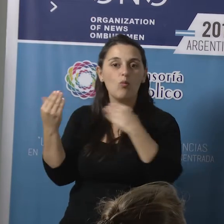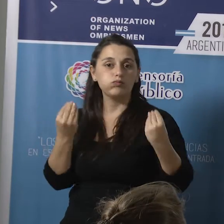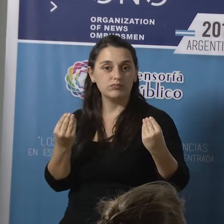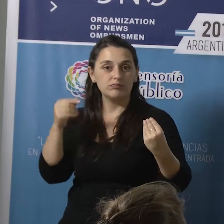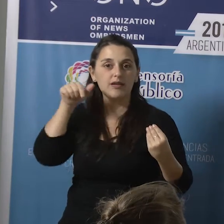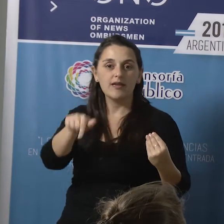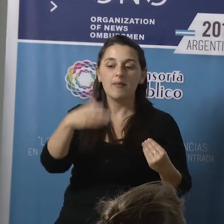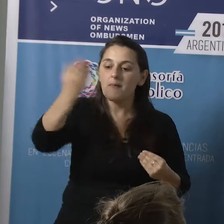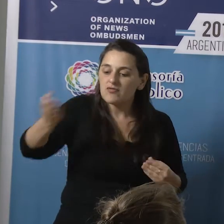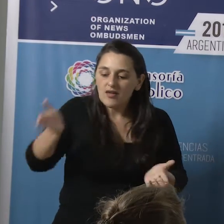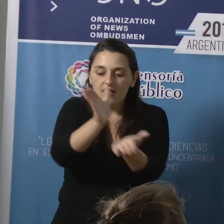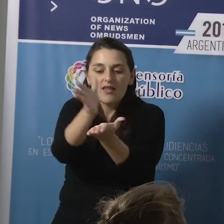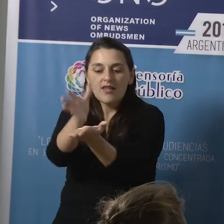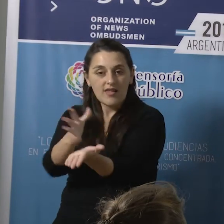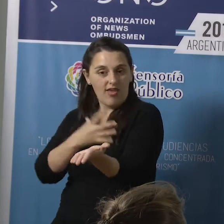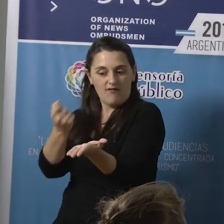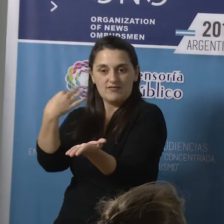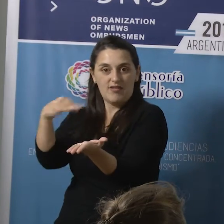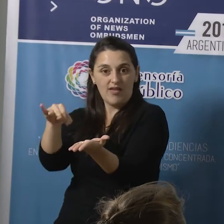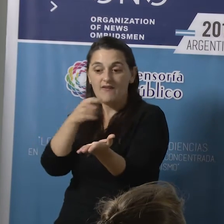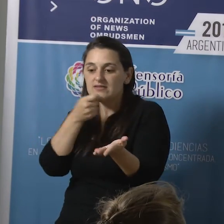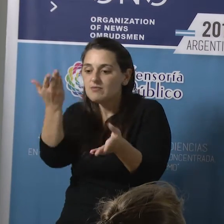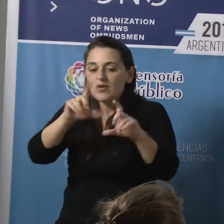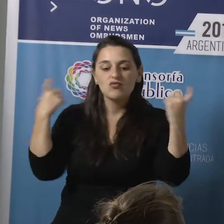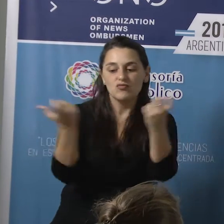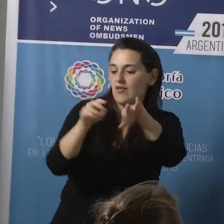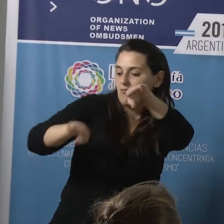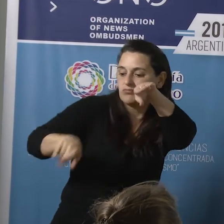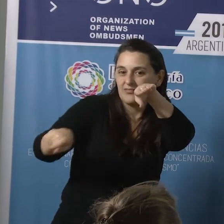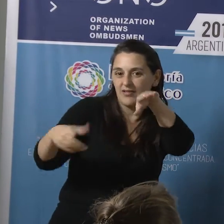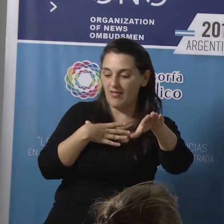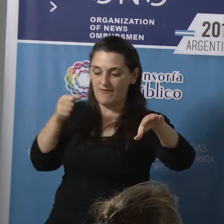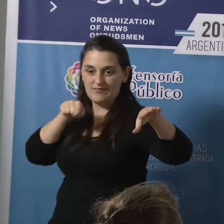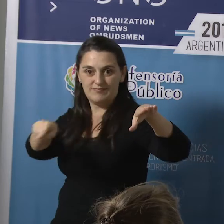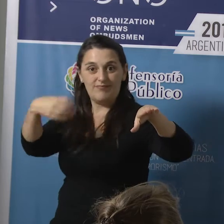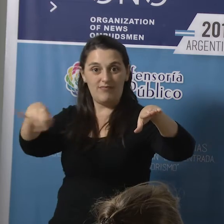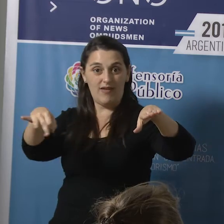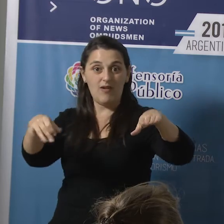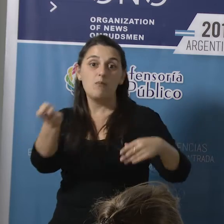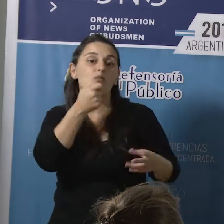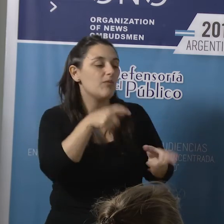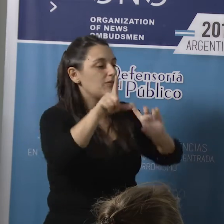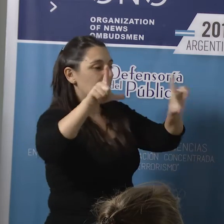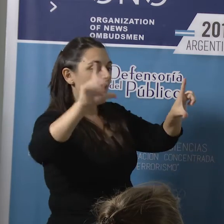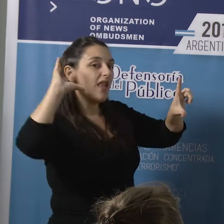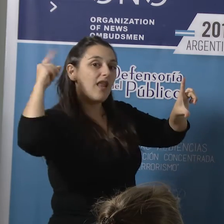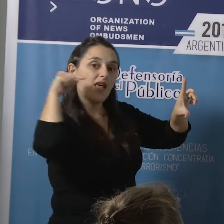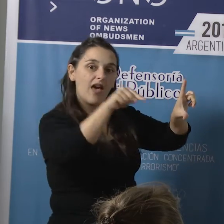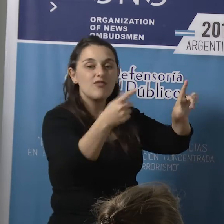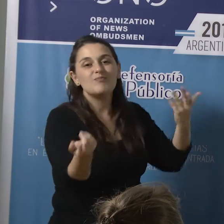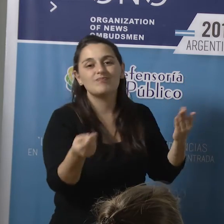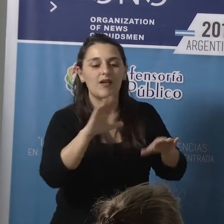necesidad de la defensa de los derechos de los más débiles, como lo es en el espacio televisivo, a través de la figura como la del defensor